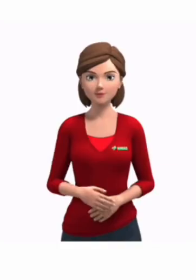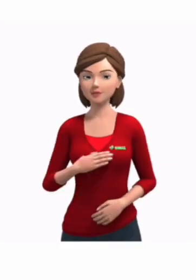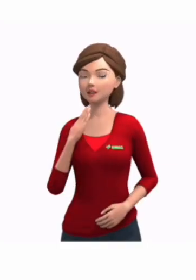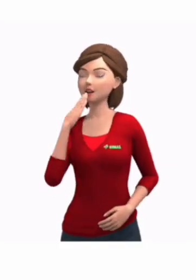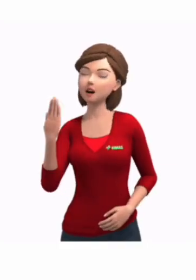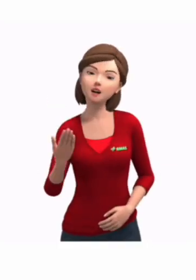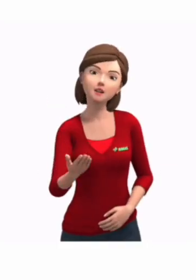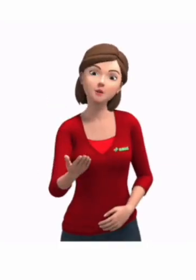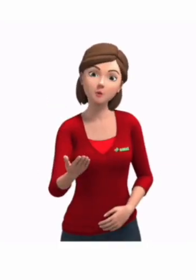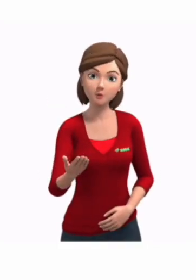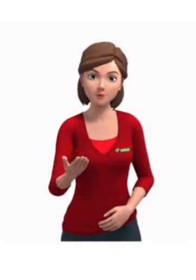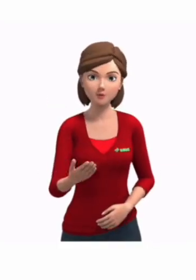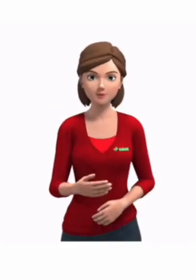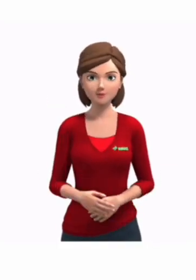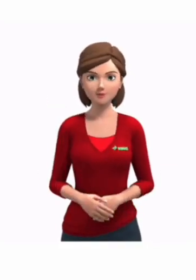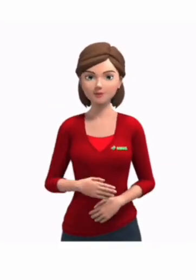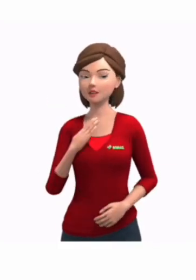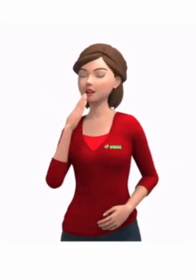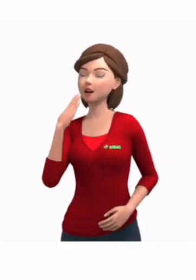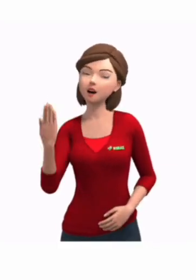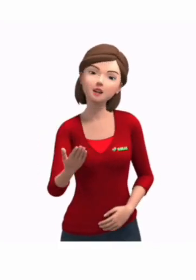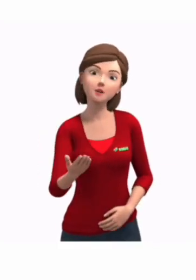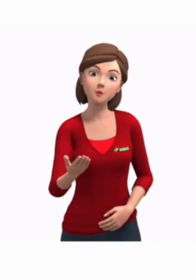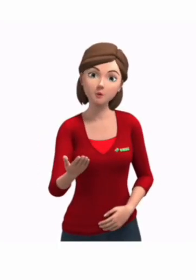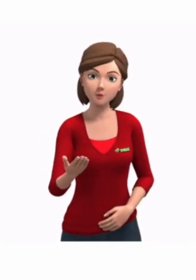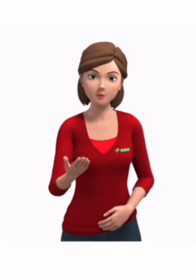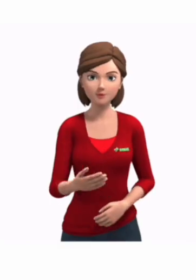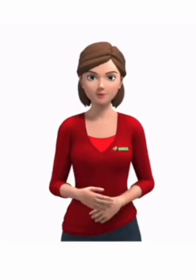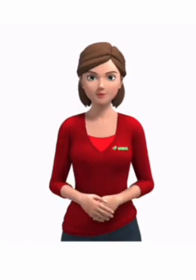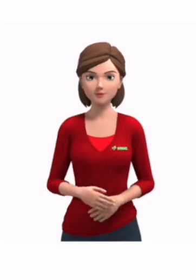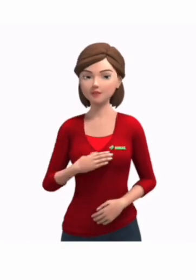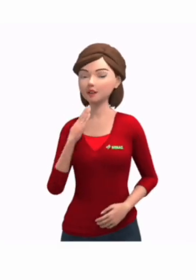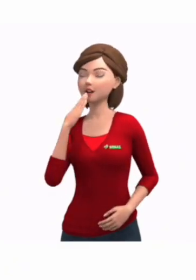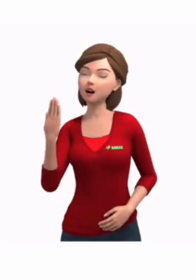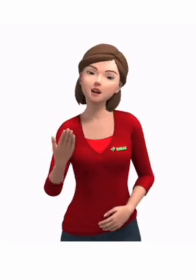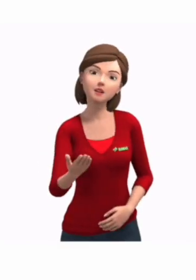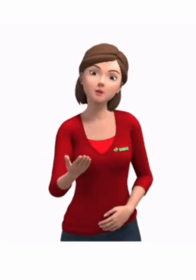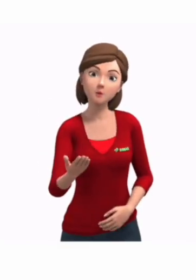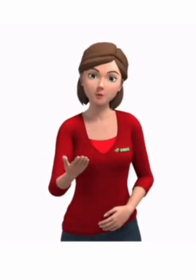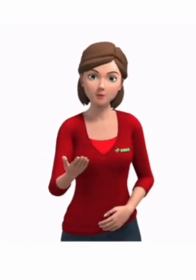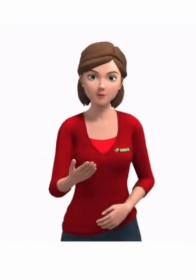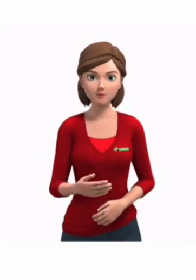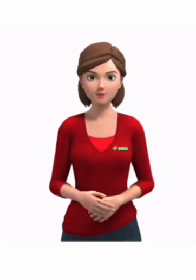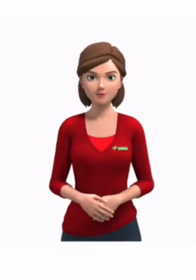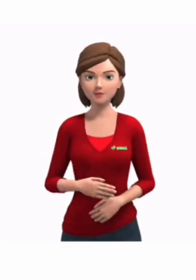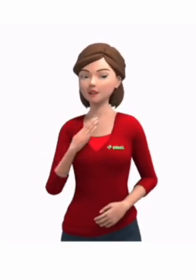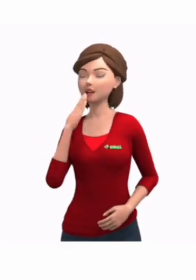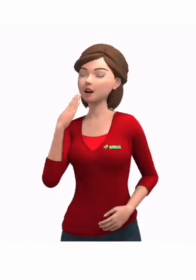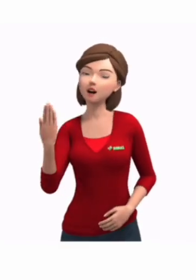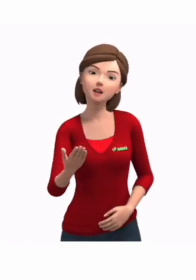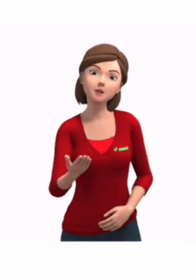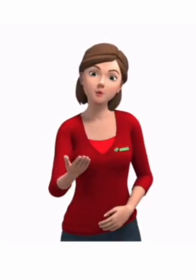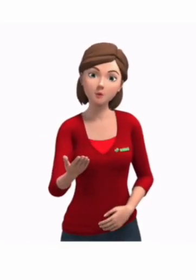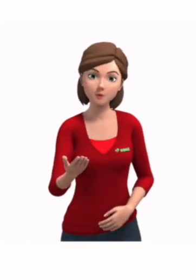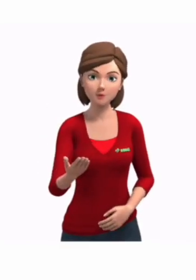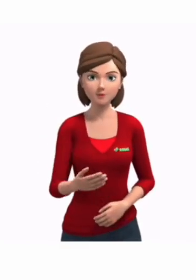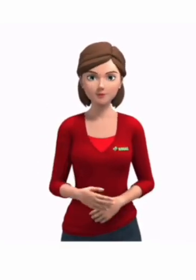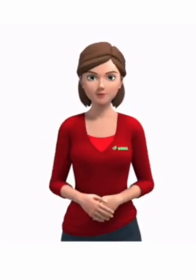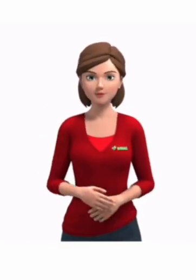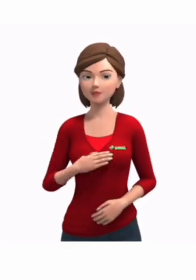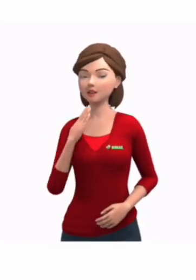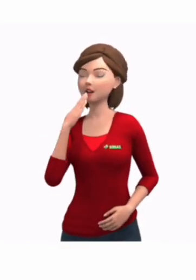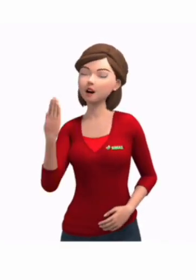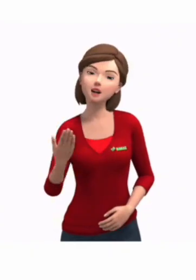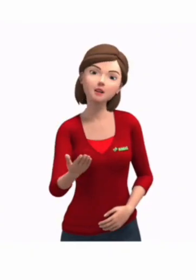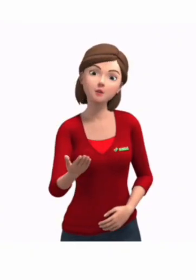années de recherche. Et nous sommes vraiment au début. Enfin, ça fait le boom de l'intelligence